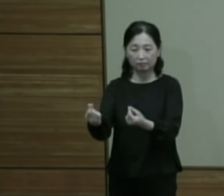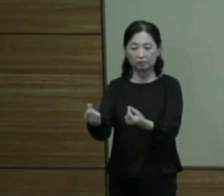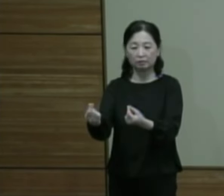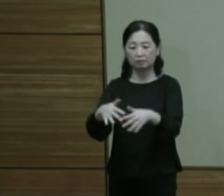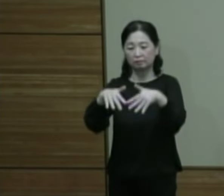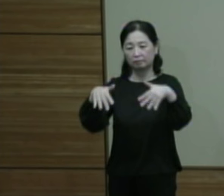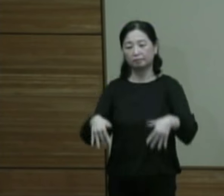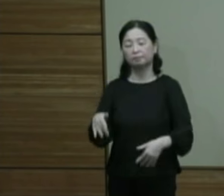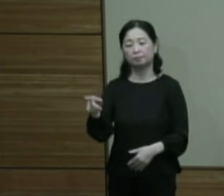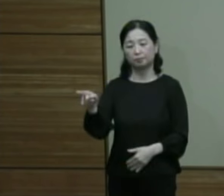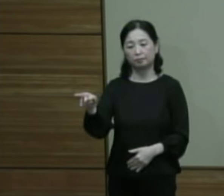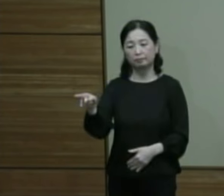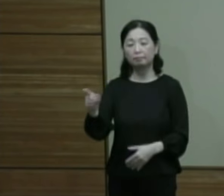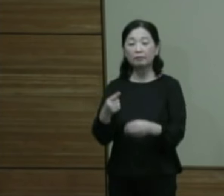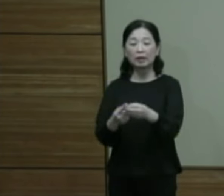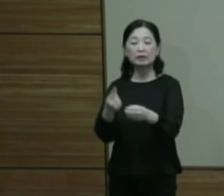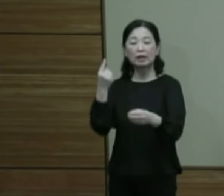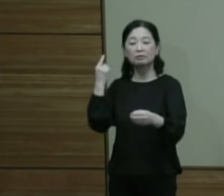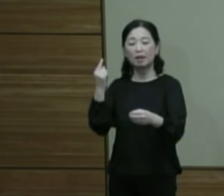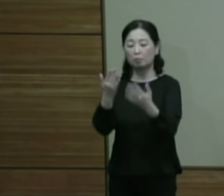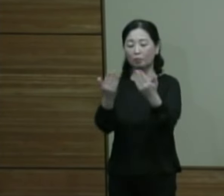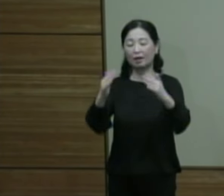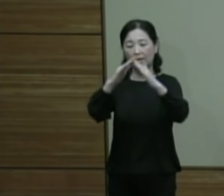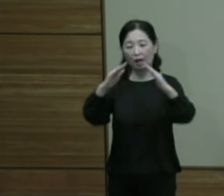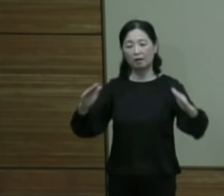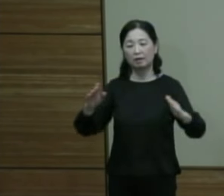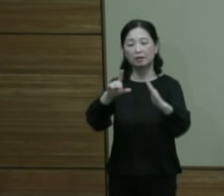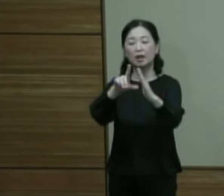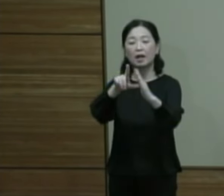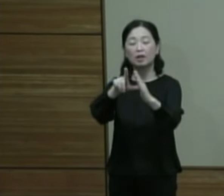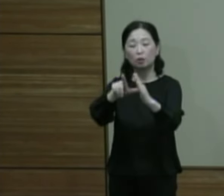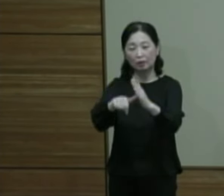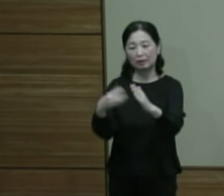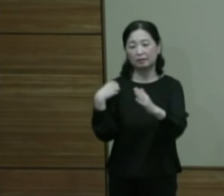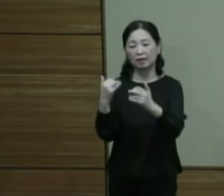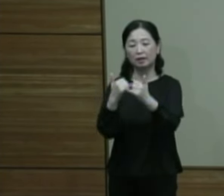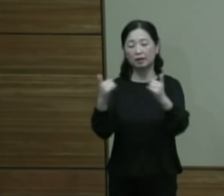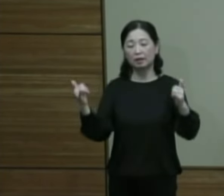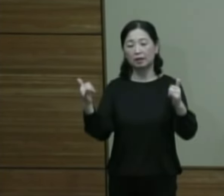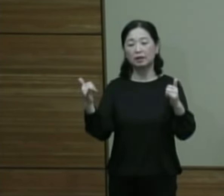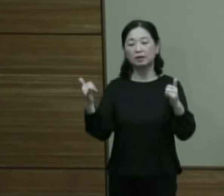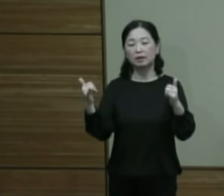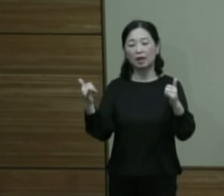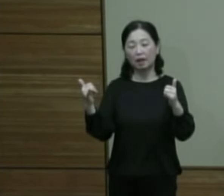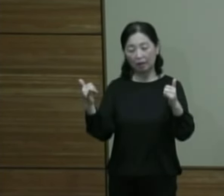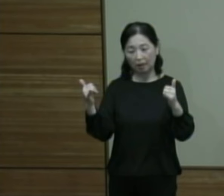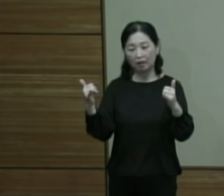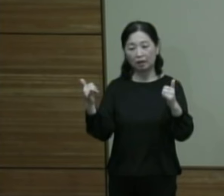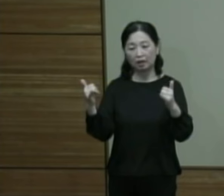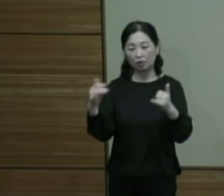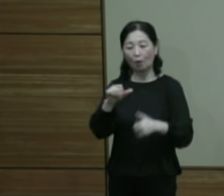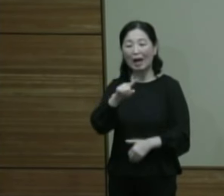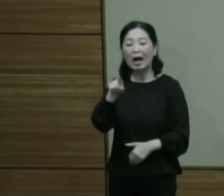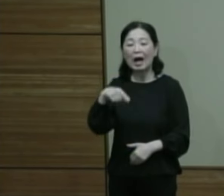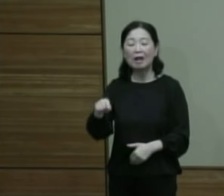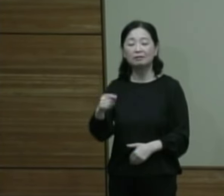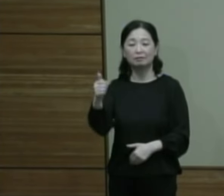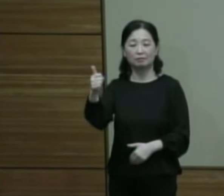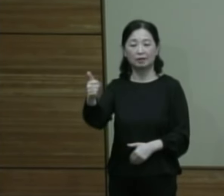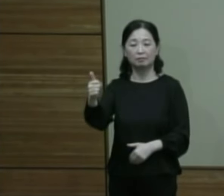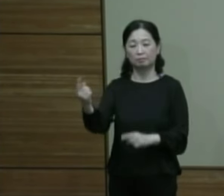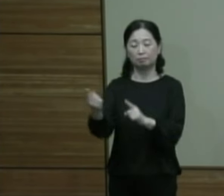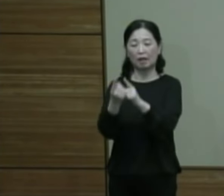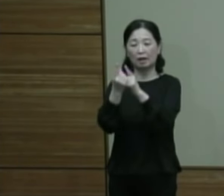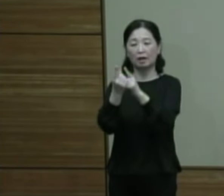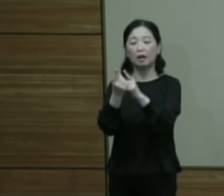で、昨年も展覧会の際に責任者の館長の安さんと意見交換しまして、県立近代